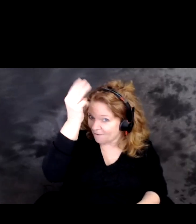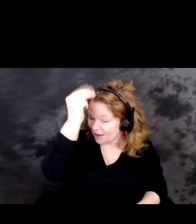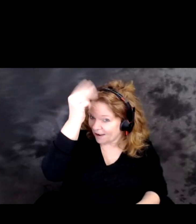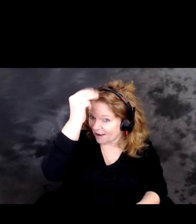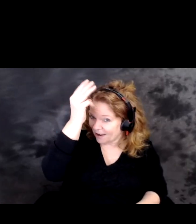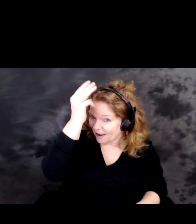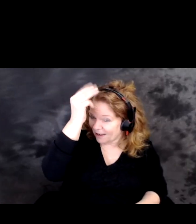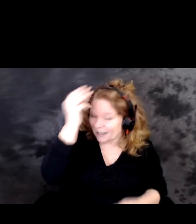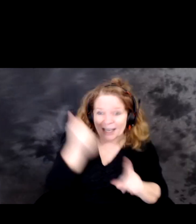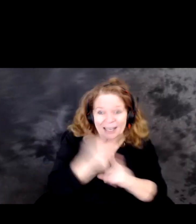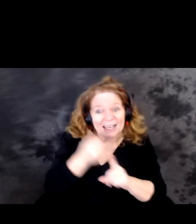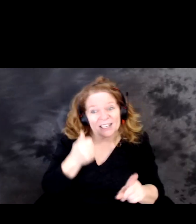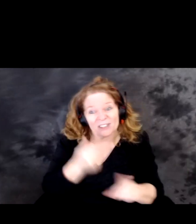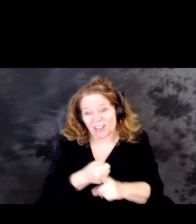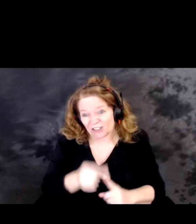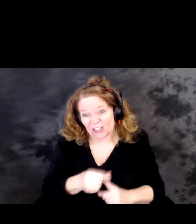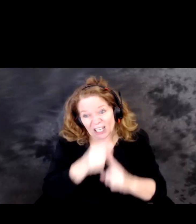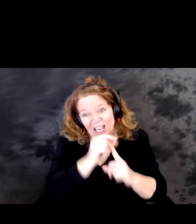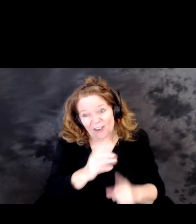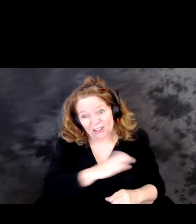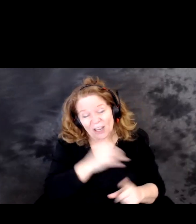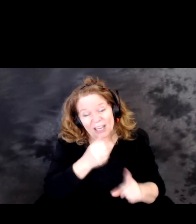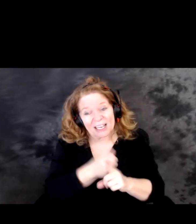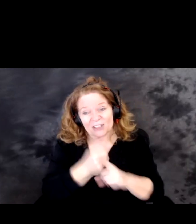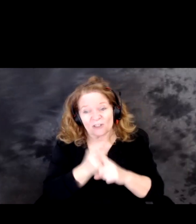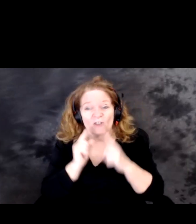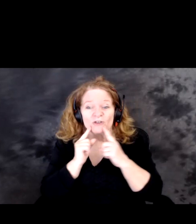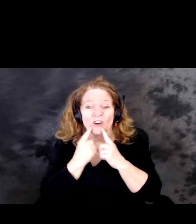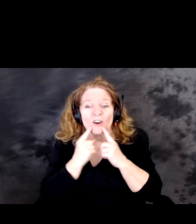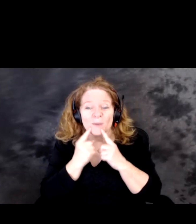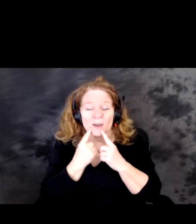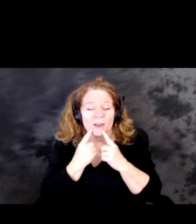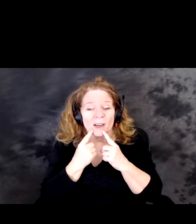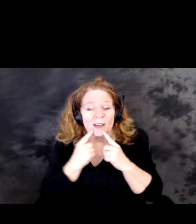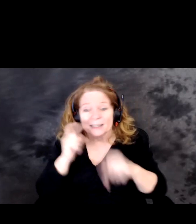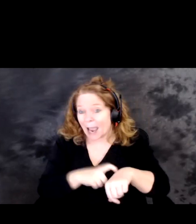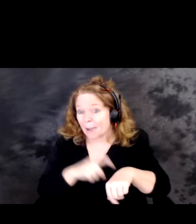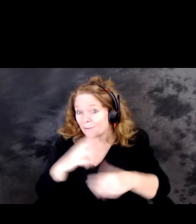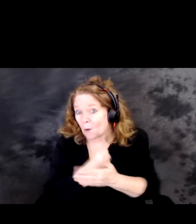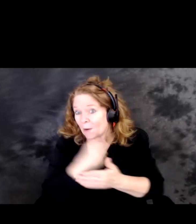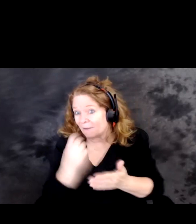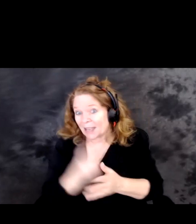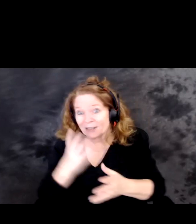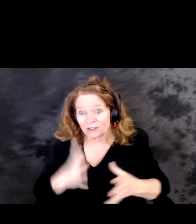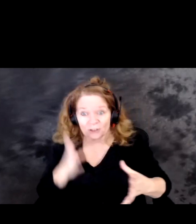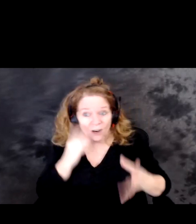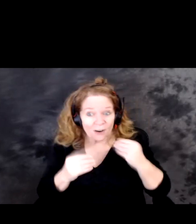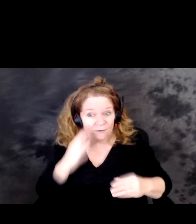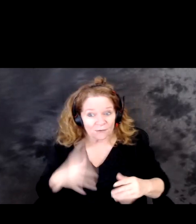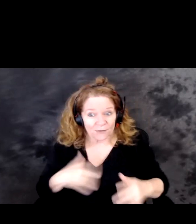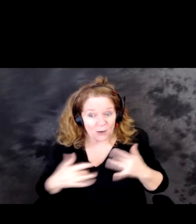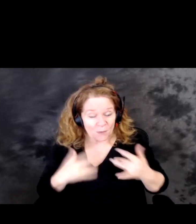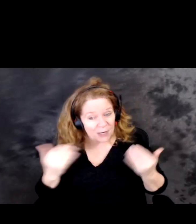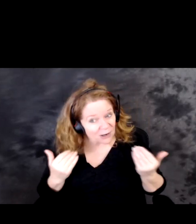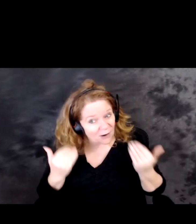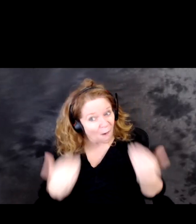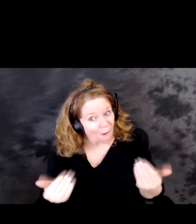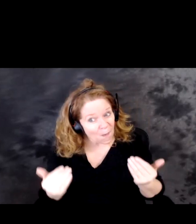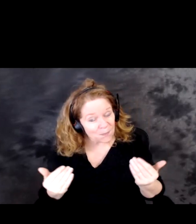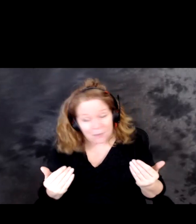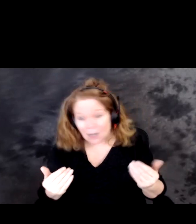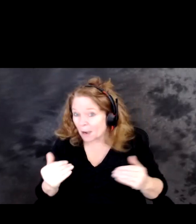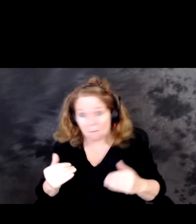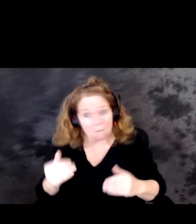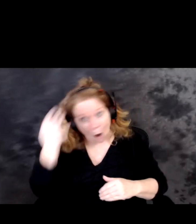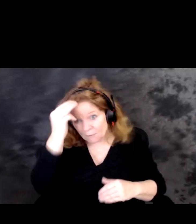de Marvin. Él es un personaje y él es tan lindo. Es el tiempo de